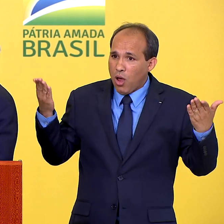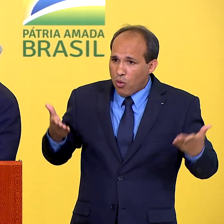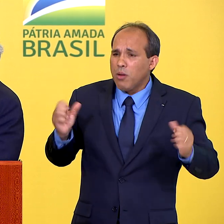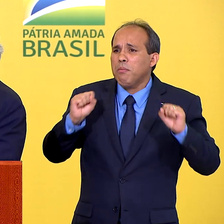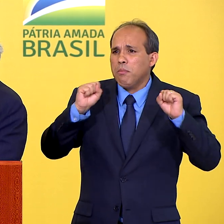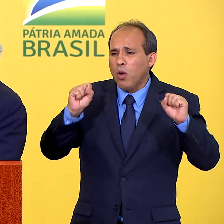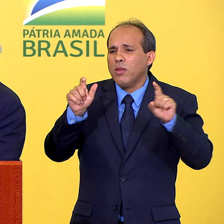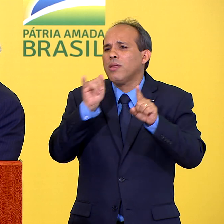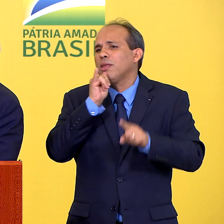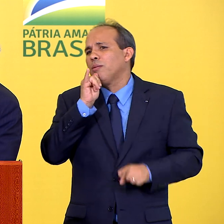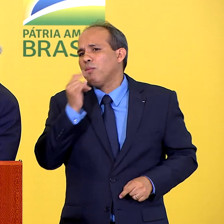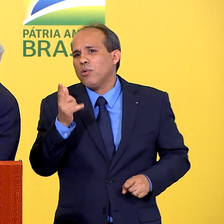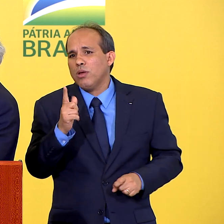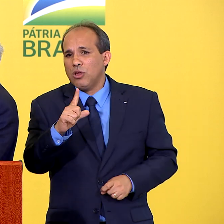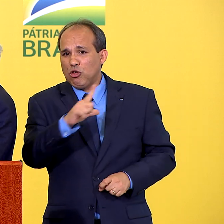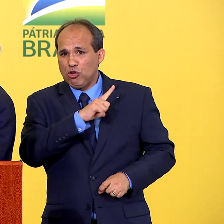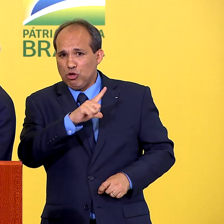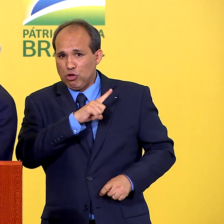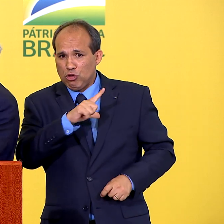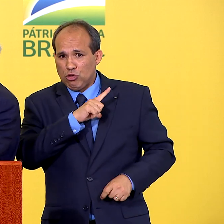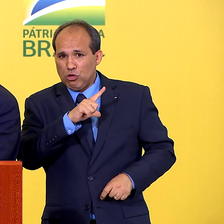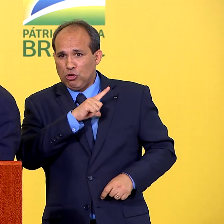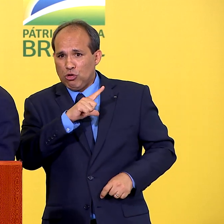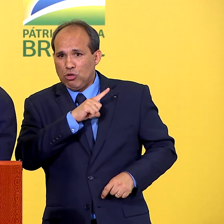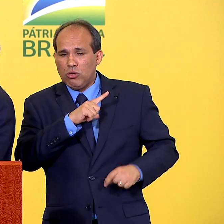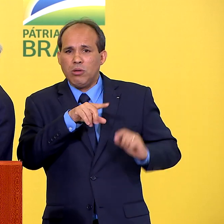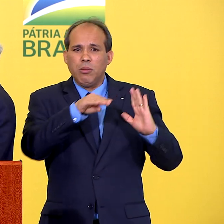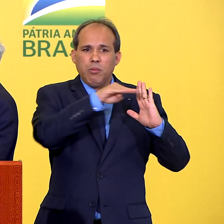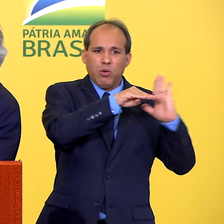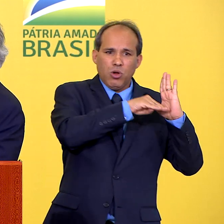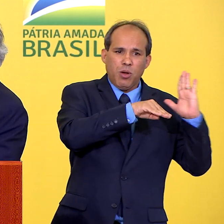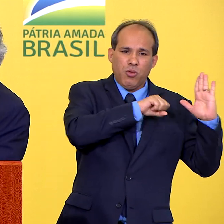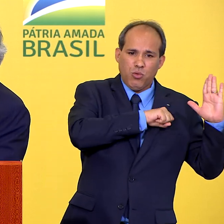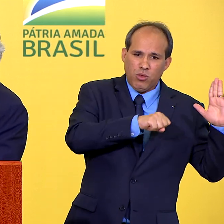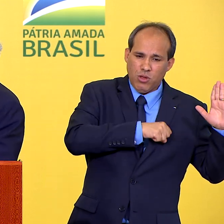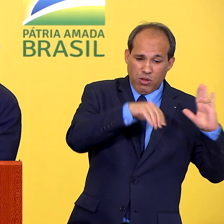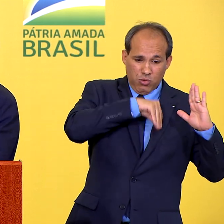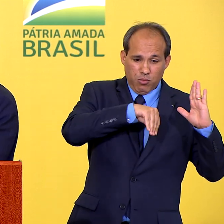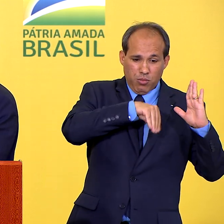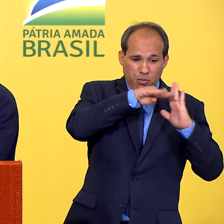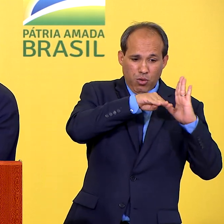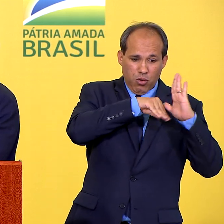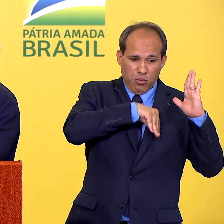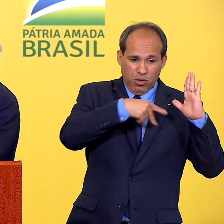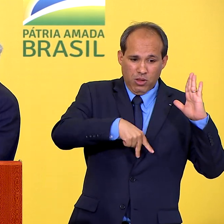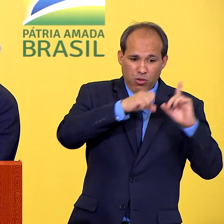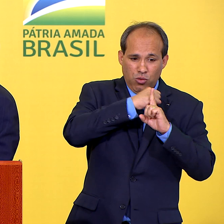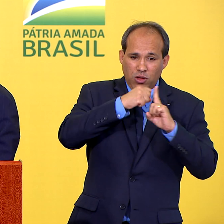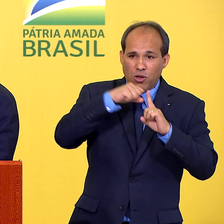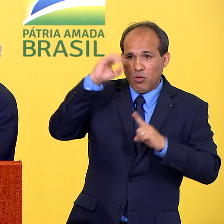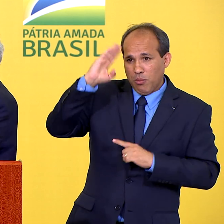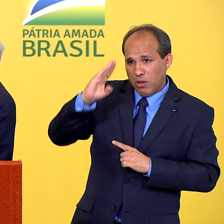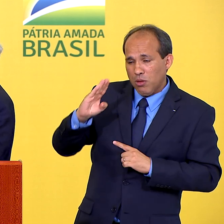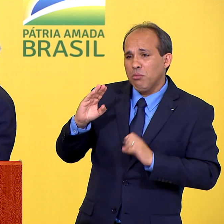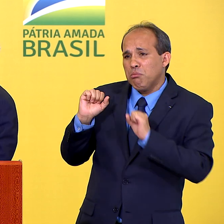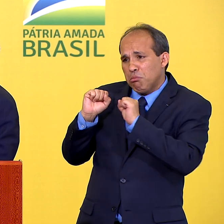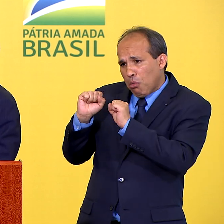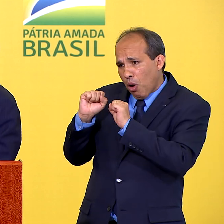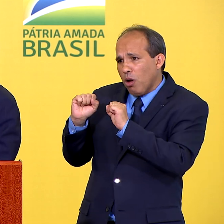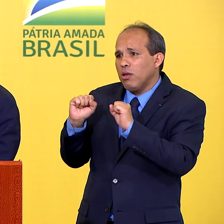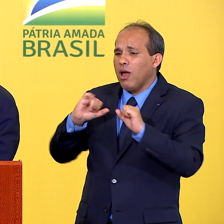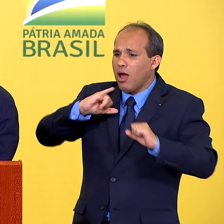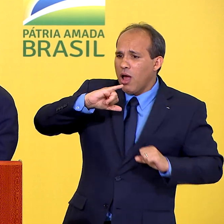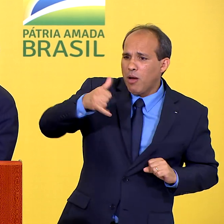tem essa retaguarda de programas sociais brasileiros, ou mesmo da FGTS. Quem tiver esse recurso pode